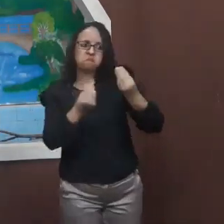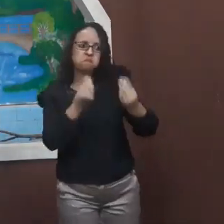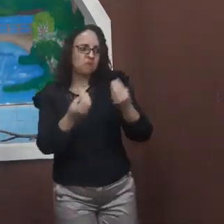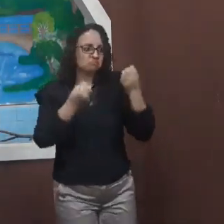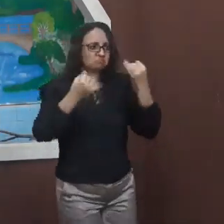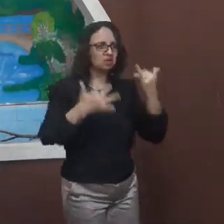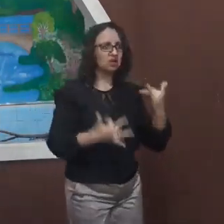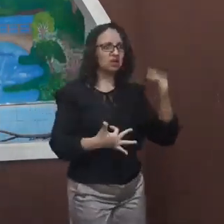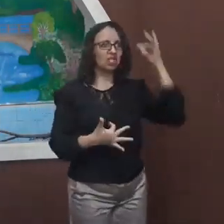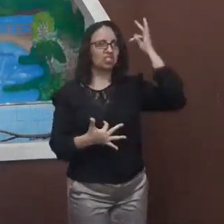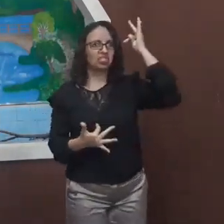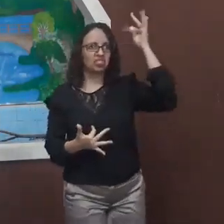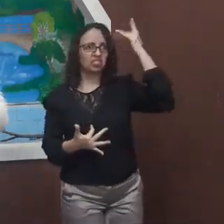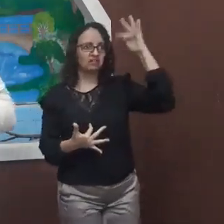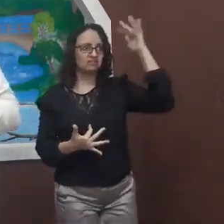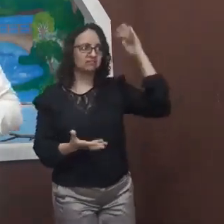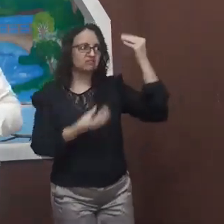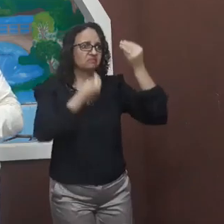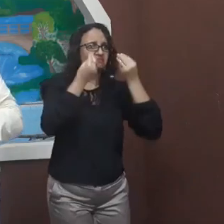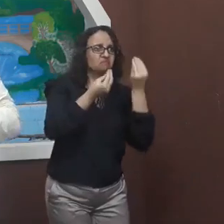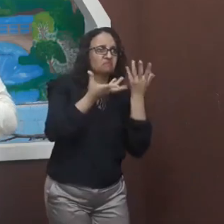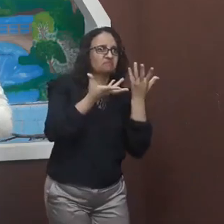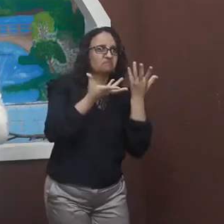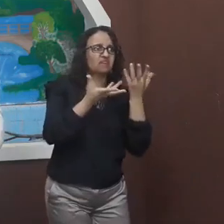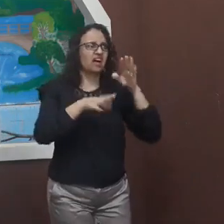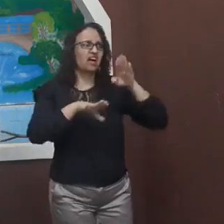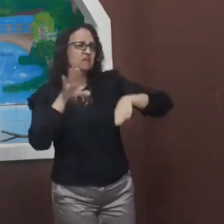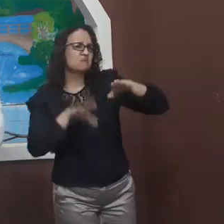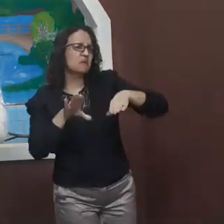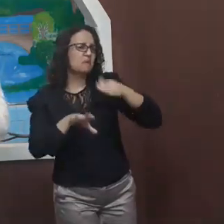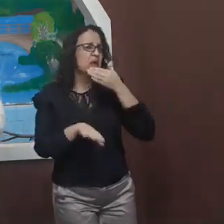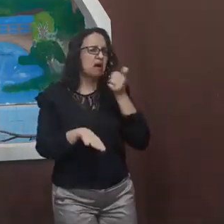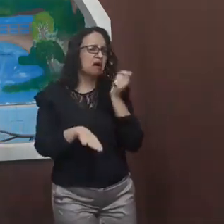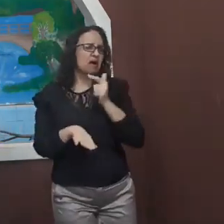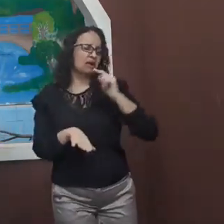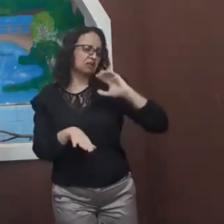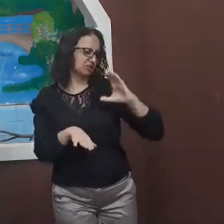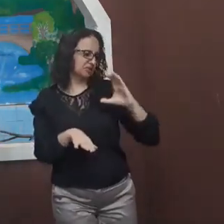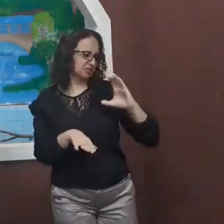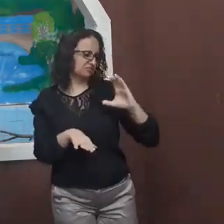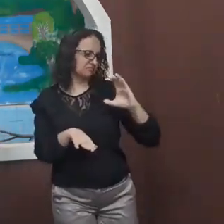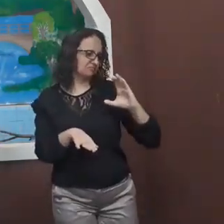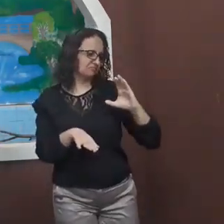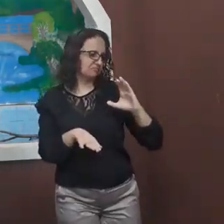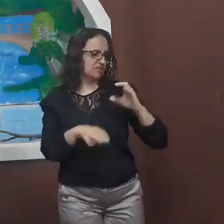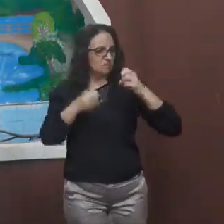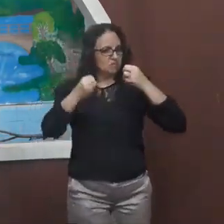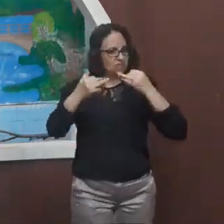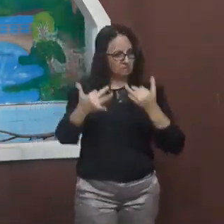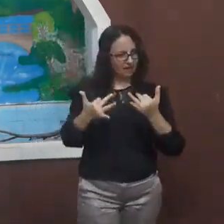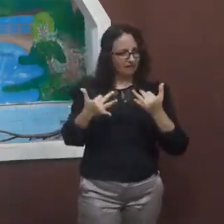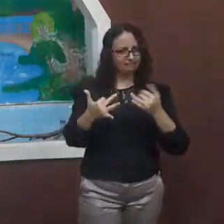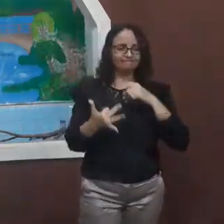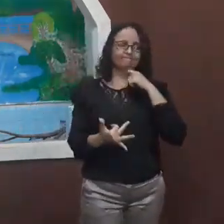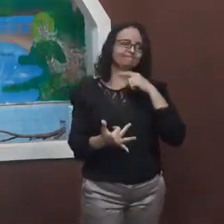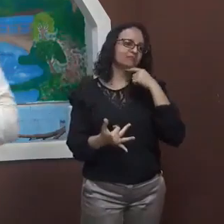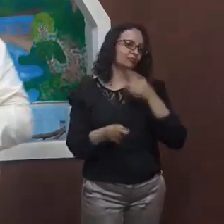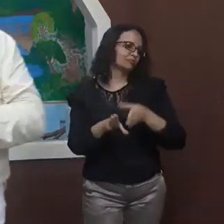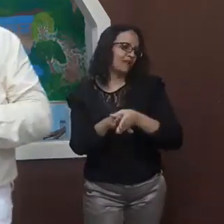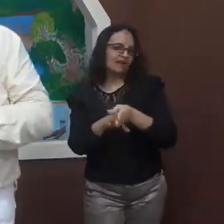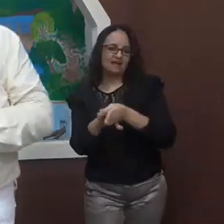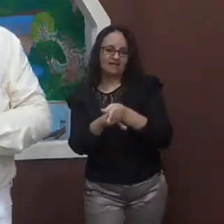sua teoria. Talvez um pouquinho mais que o cientista, mas também vai fazer uma coisa. Agora coloca o religioso, vou colocar um pastor,